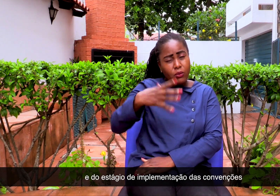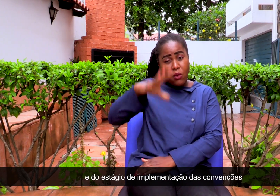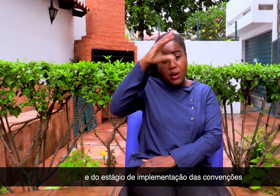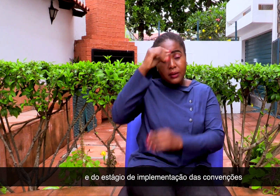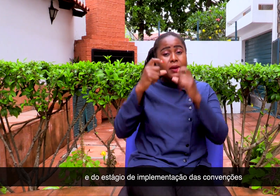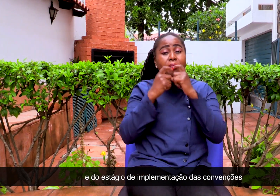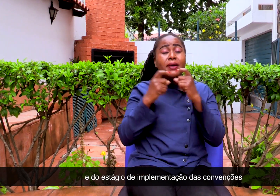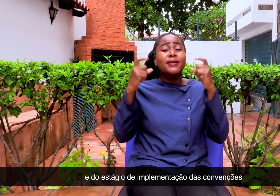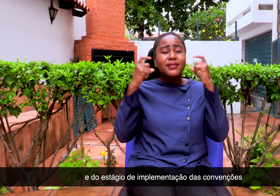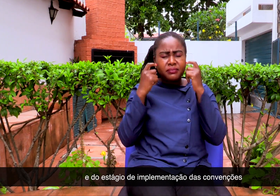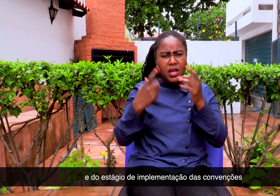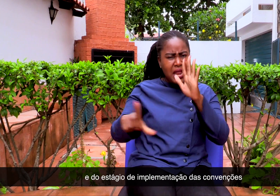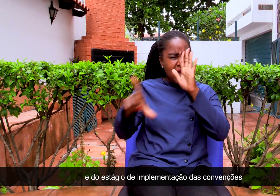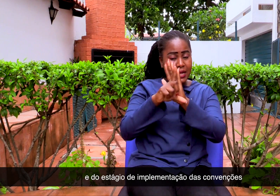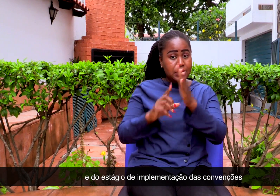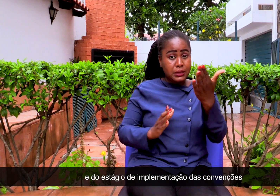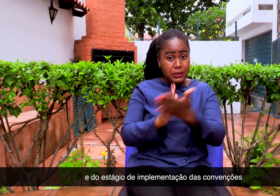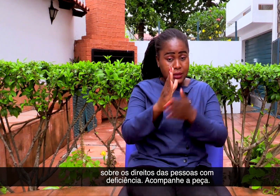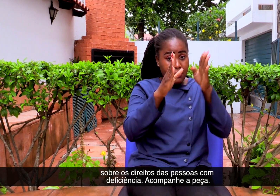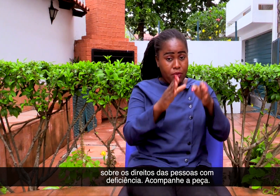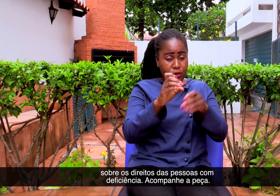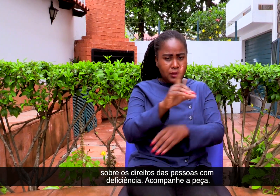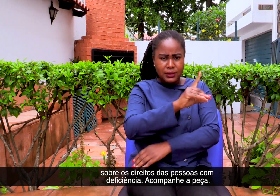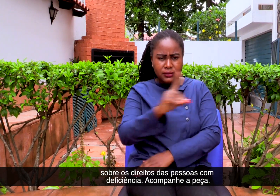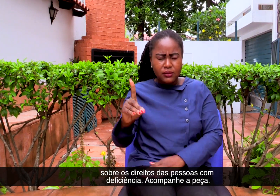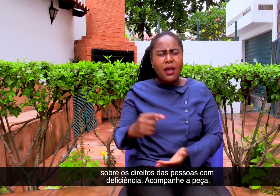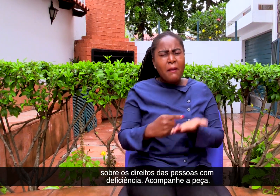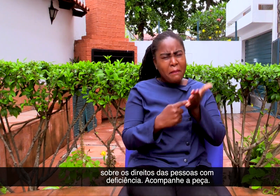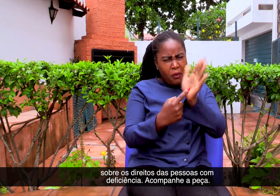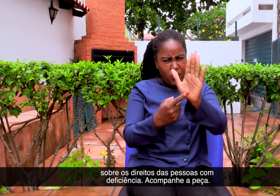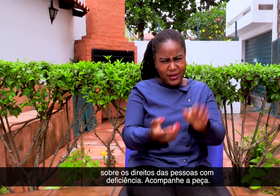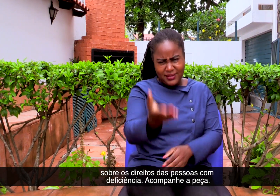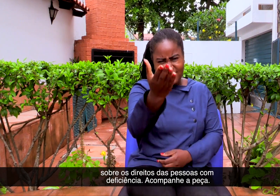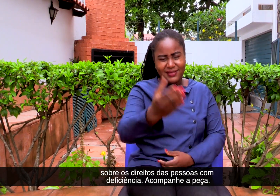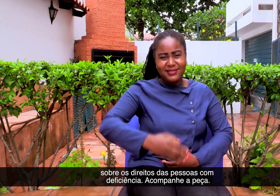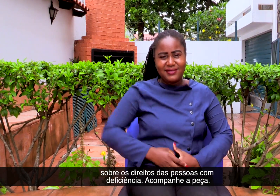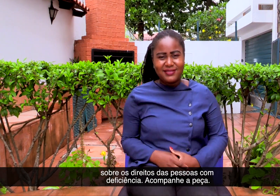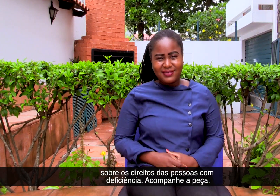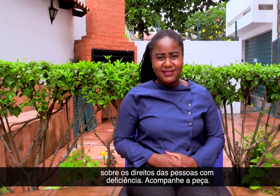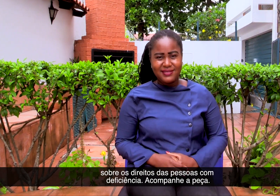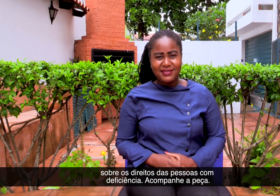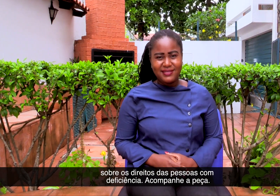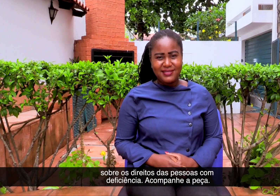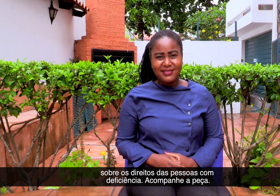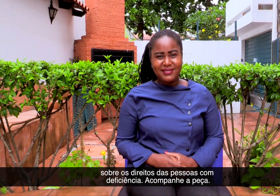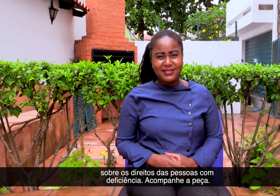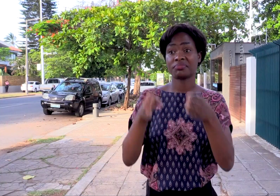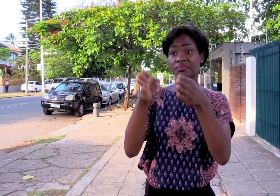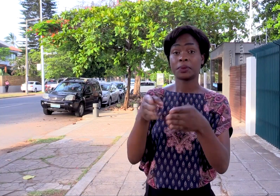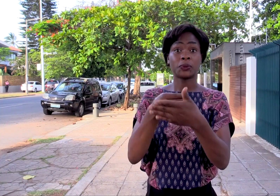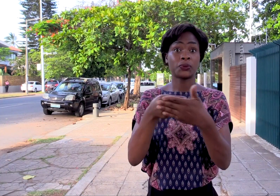e do estágio de implementação das convenções sobre os direitos das pessoas com deficiência. Acompanhe a